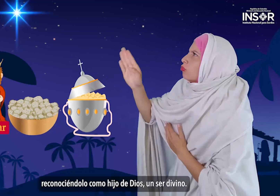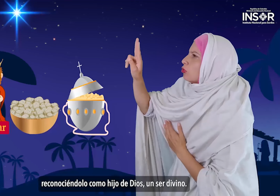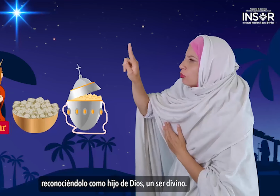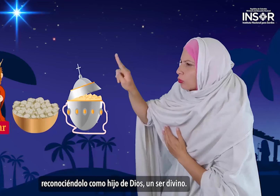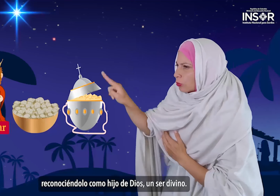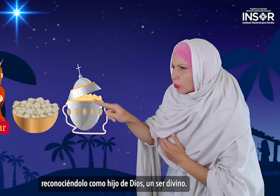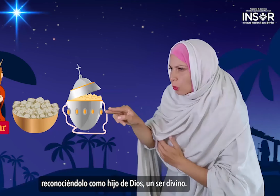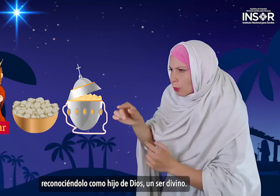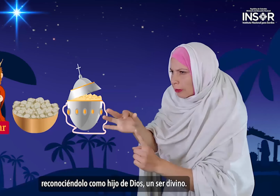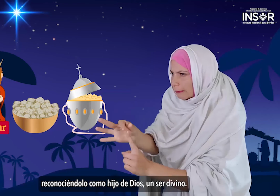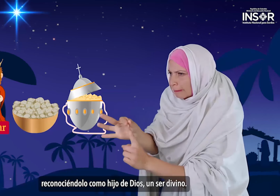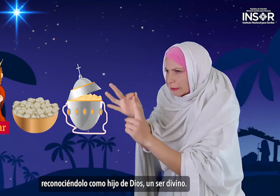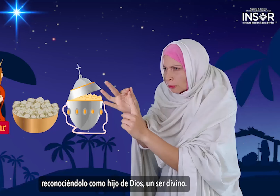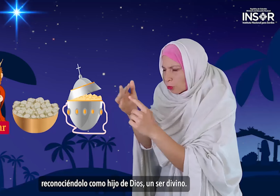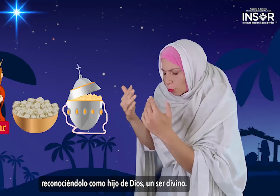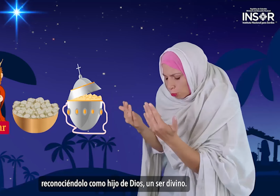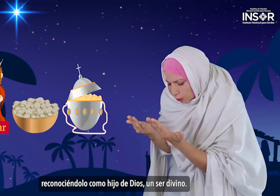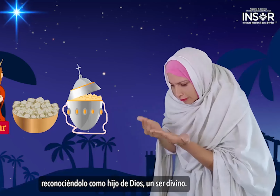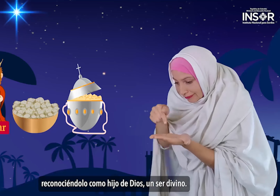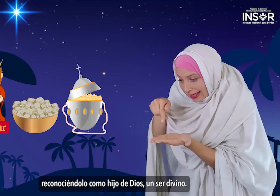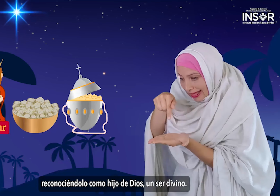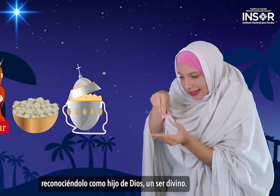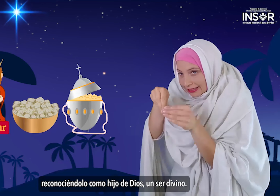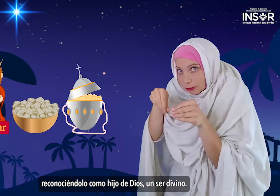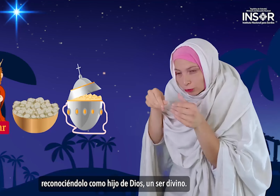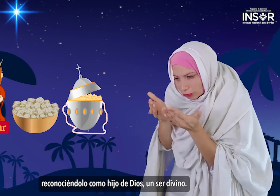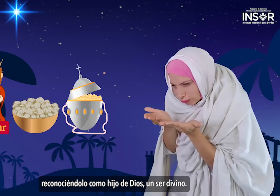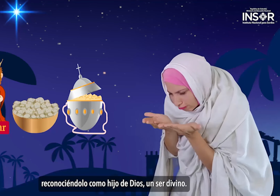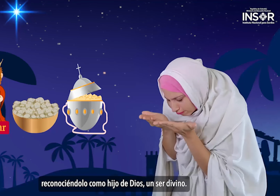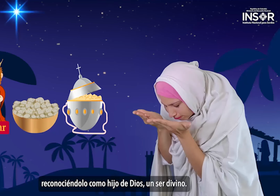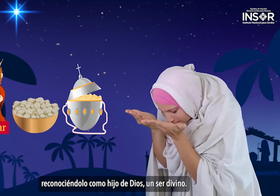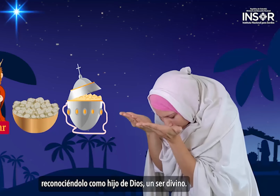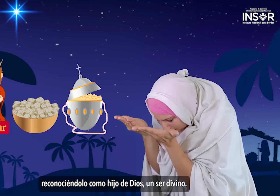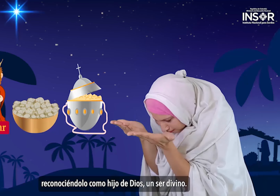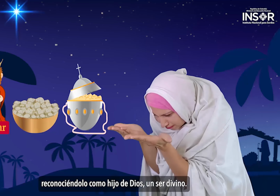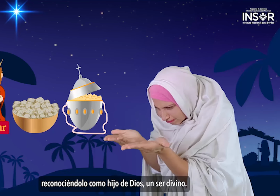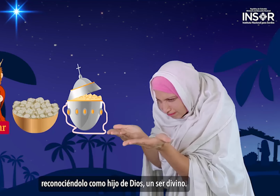reconociéndolo como hijo de Dios un ser divino.